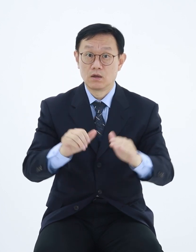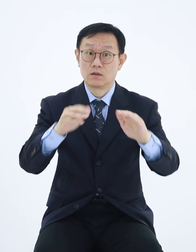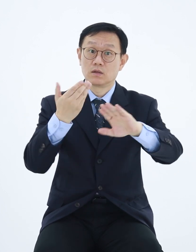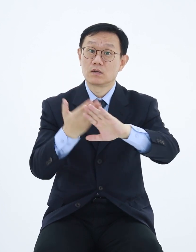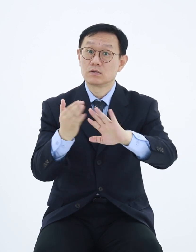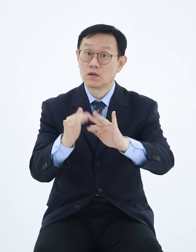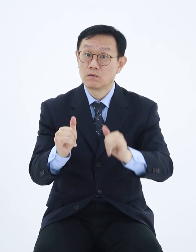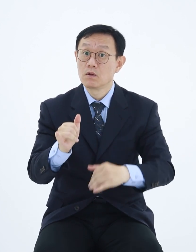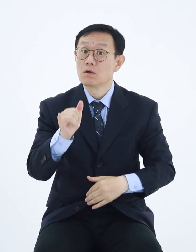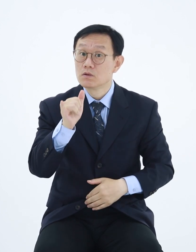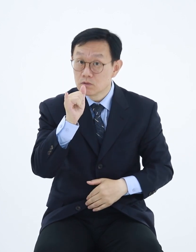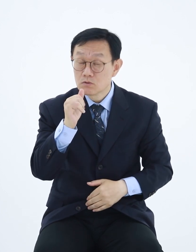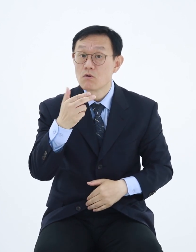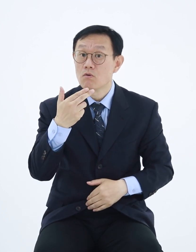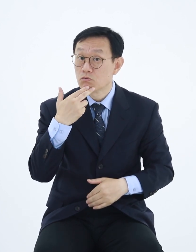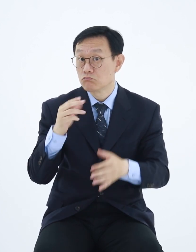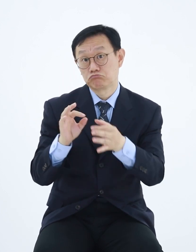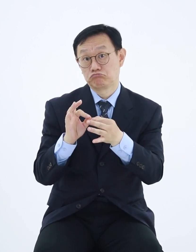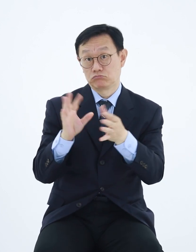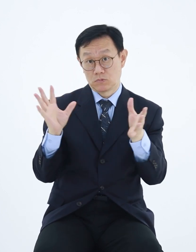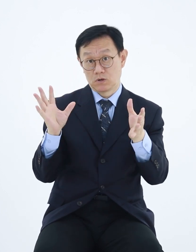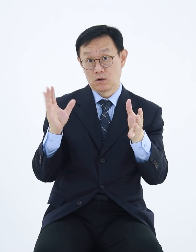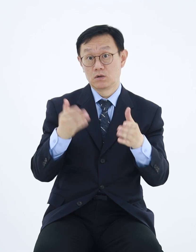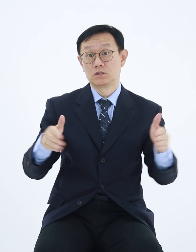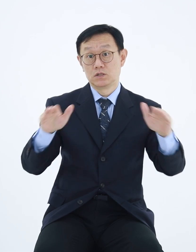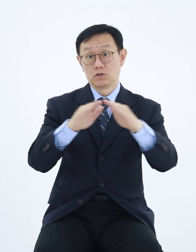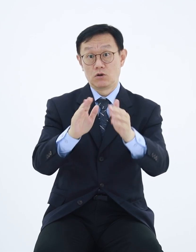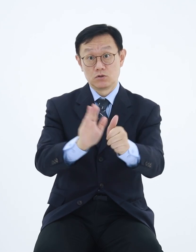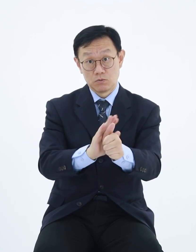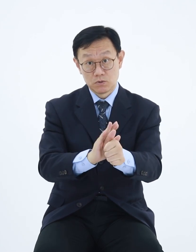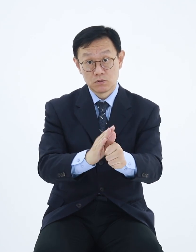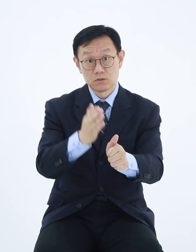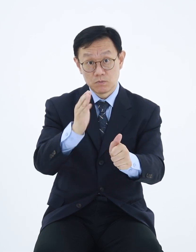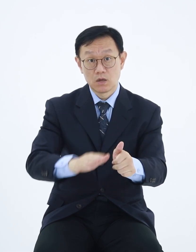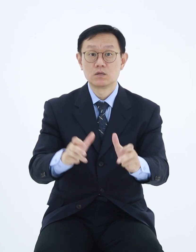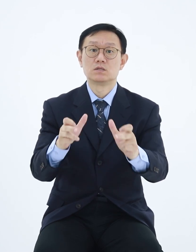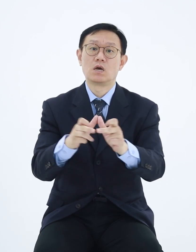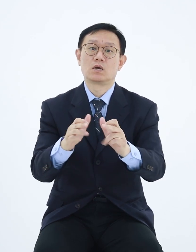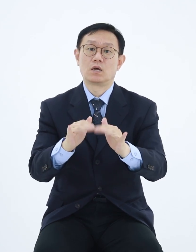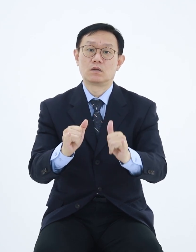있으면 좋고 없어도 그만인 시설이나 서비스가 장애인에게는